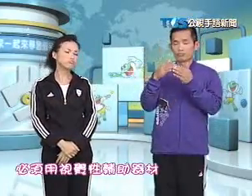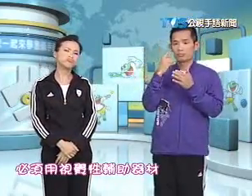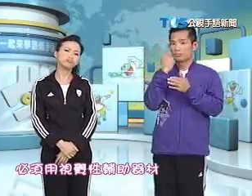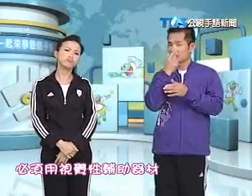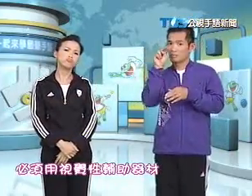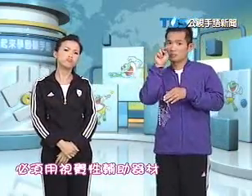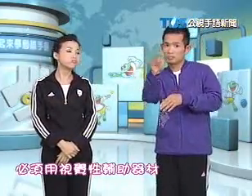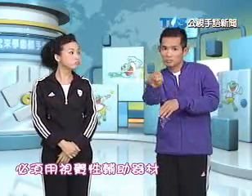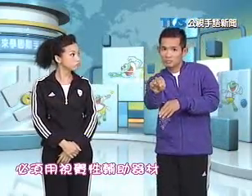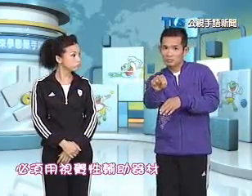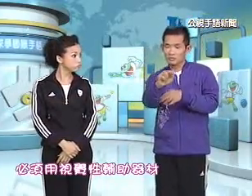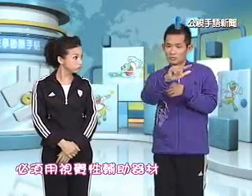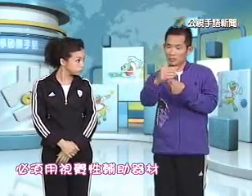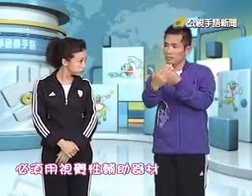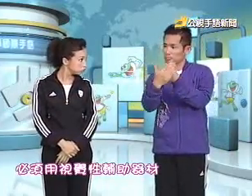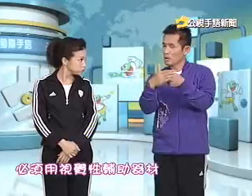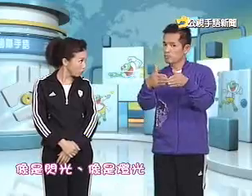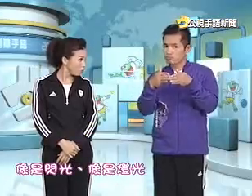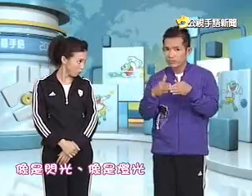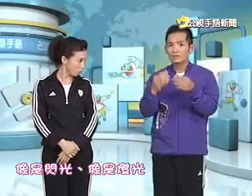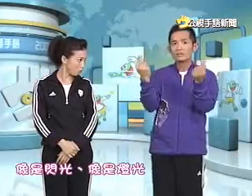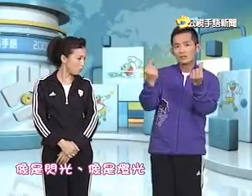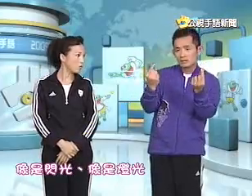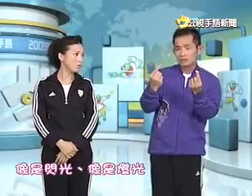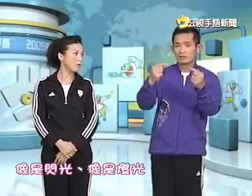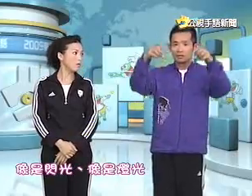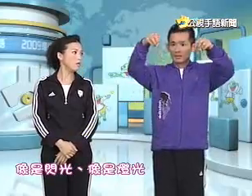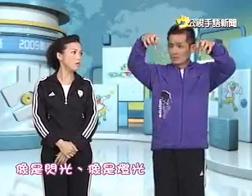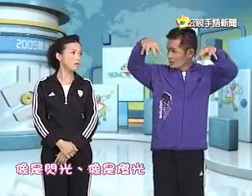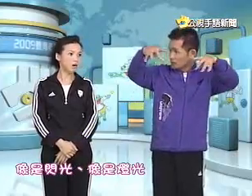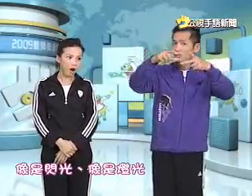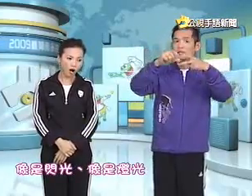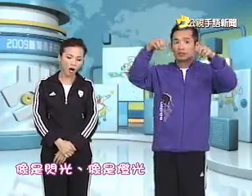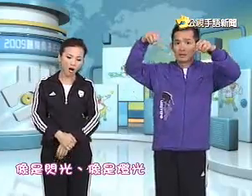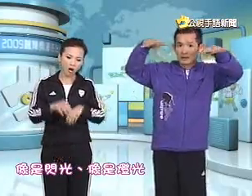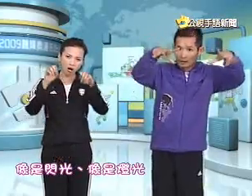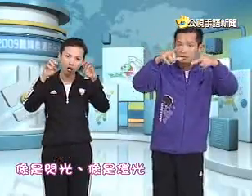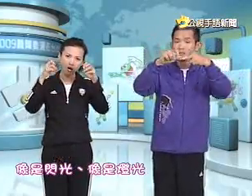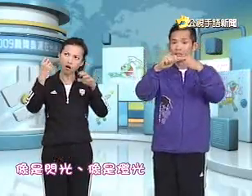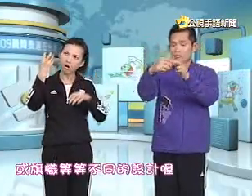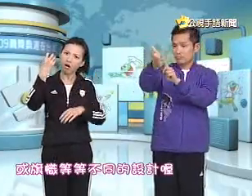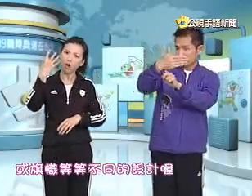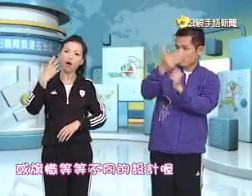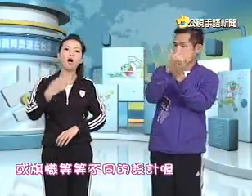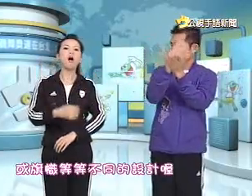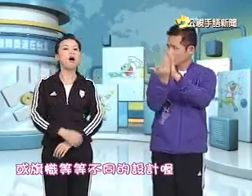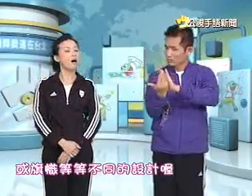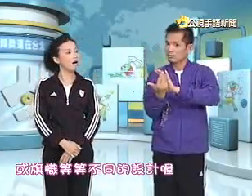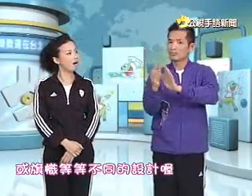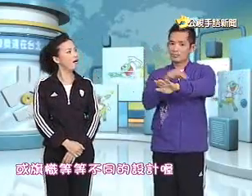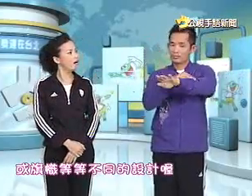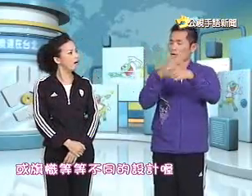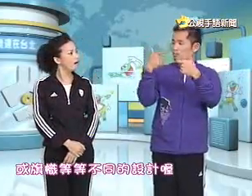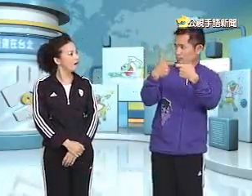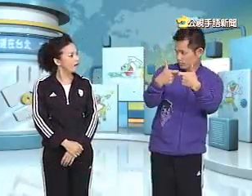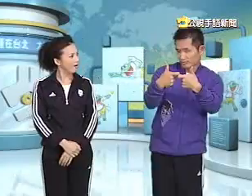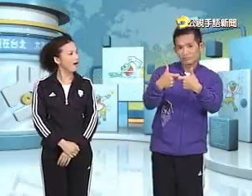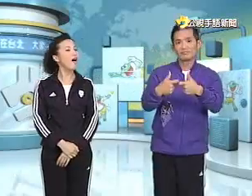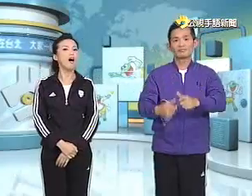须用视觉性辅助器材，像是闪光、像是灯光或旗帜等等不同的设计哦。